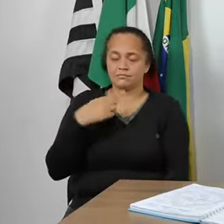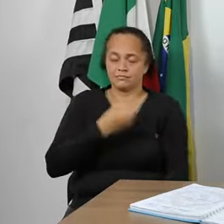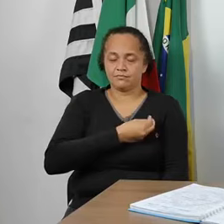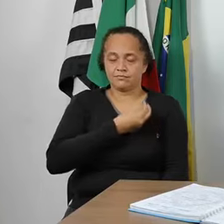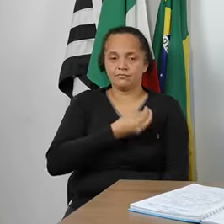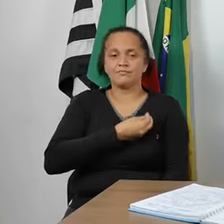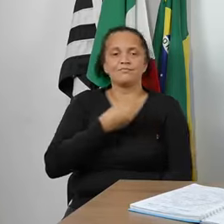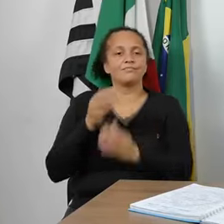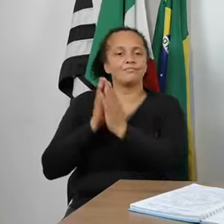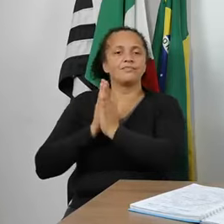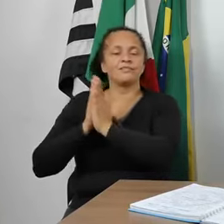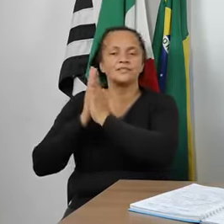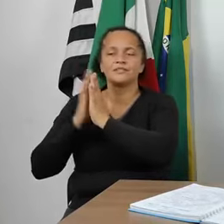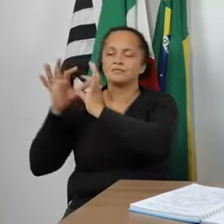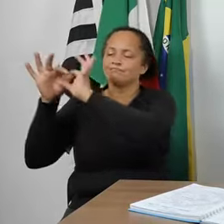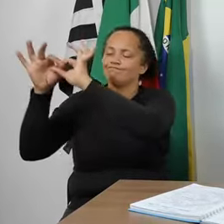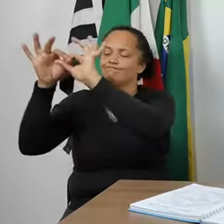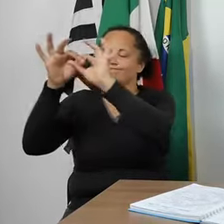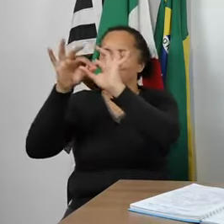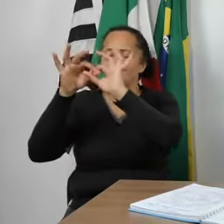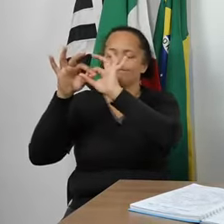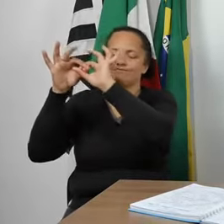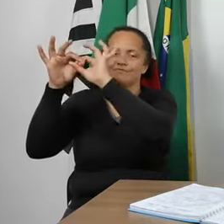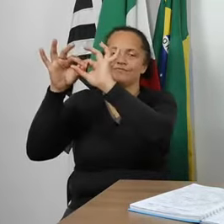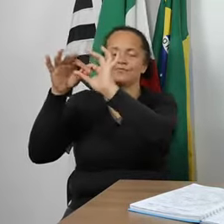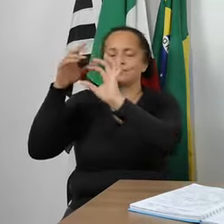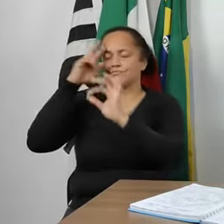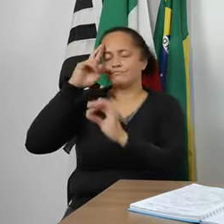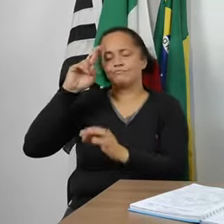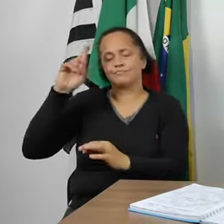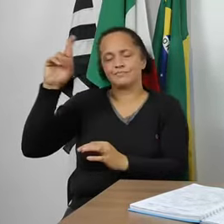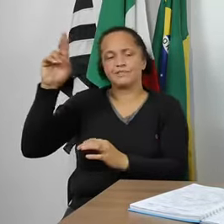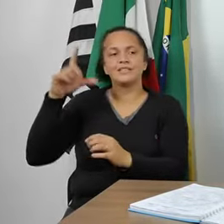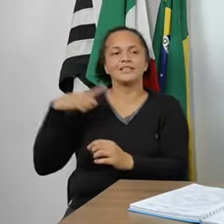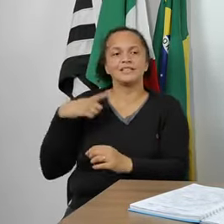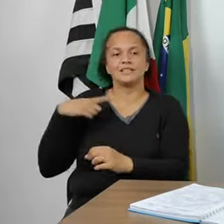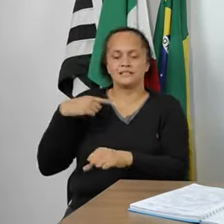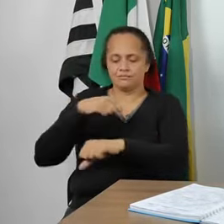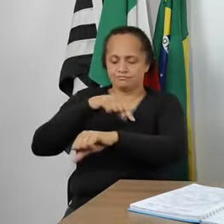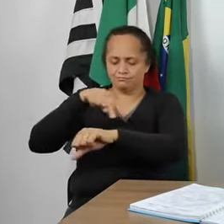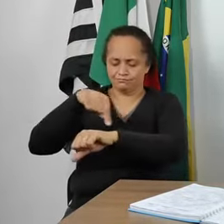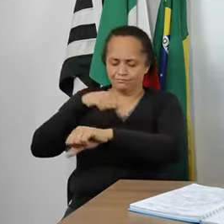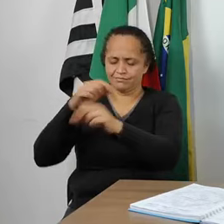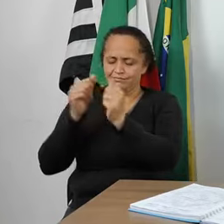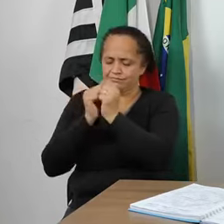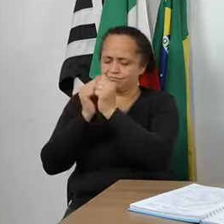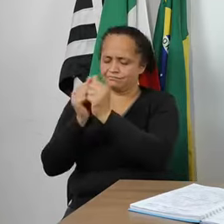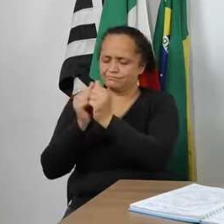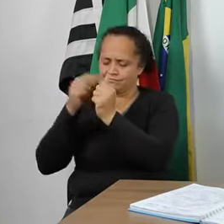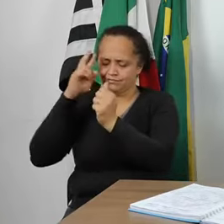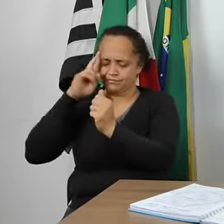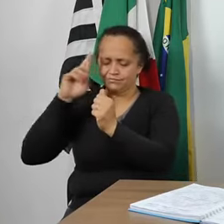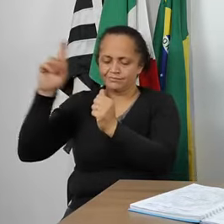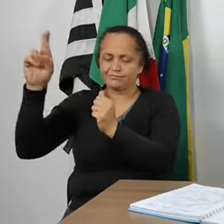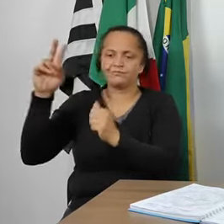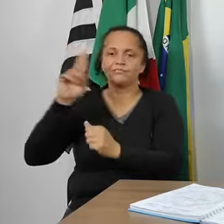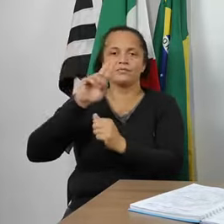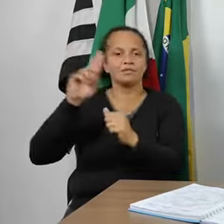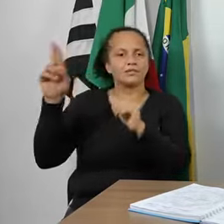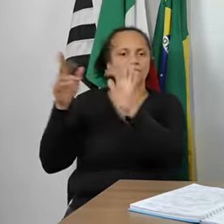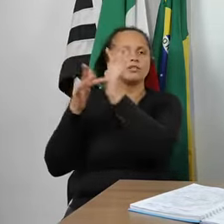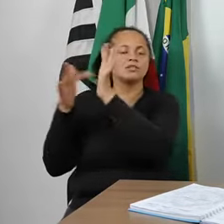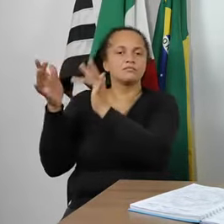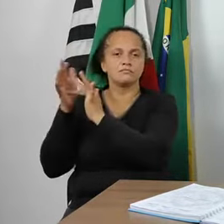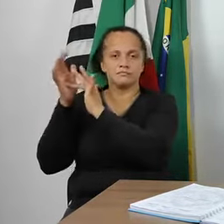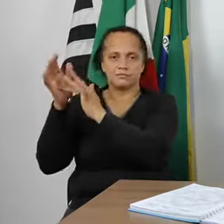de intimidade com o Senhor e ter um tempo a sós com o Senhor. Pai, em nome de Jesus, eu oro nesta noite